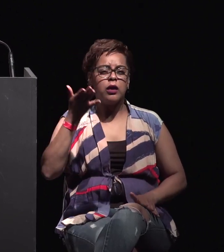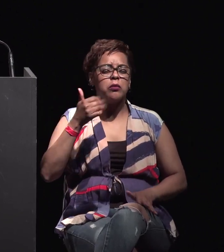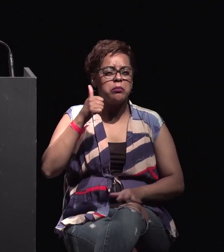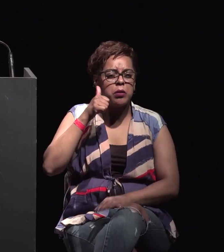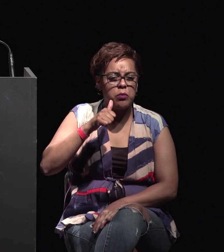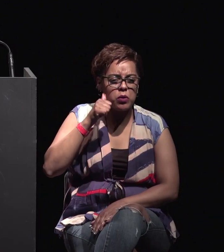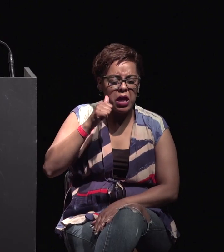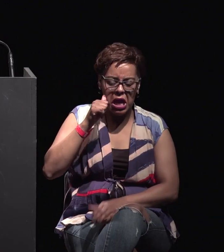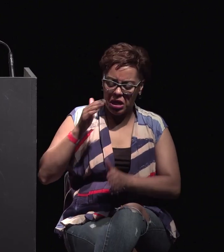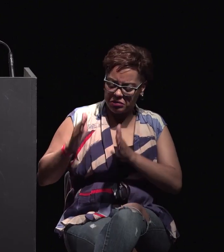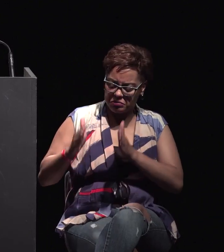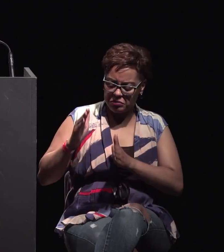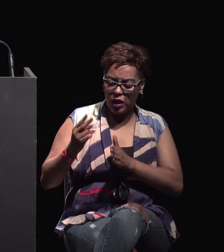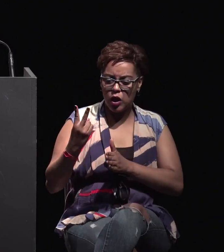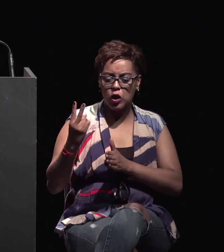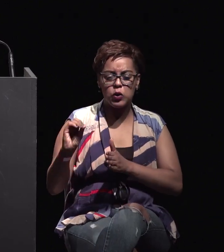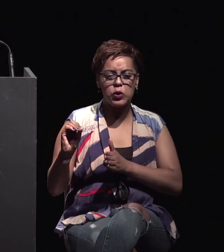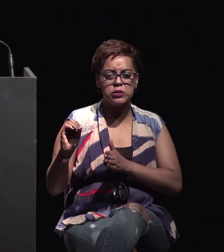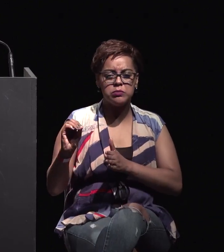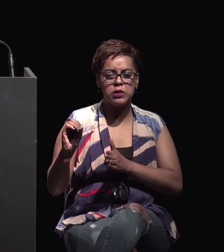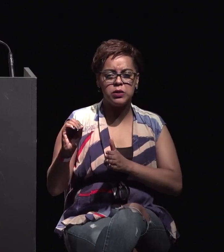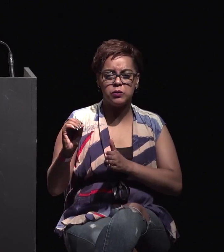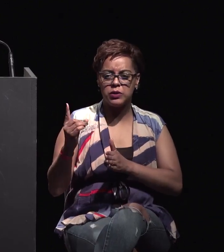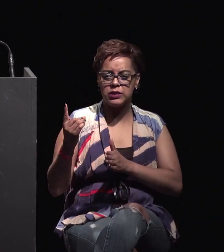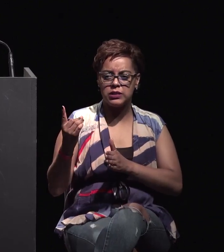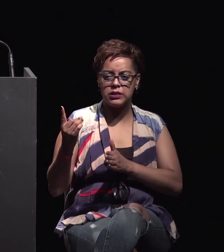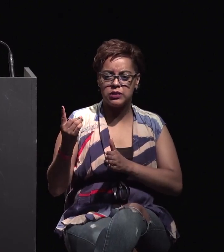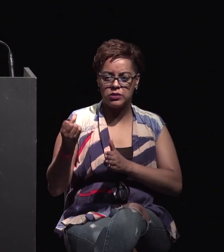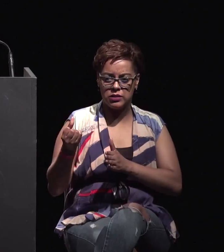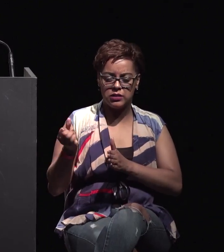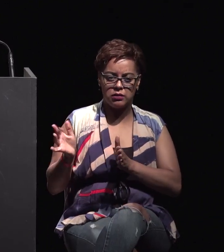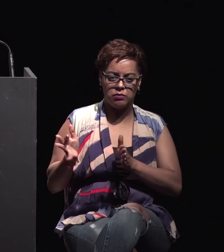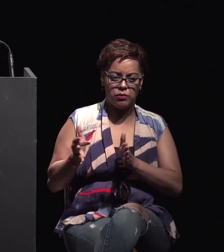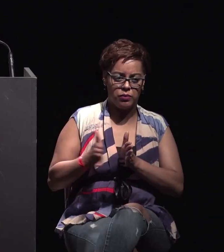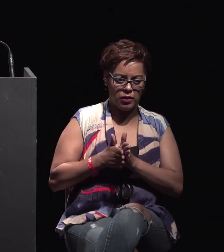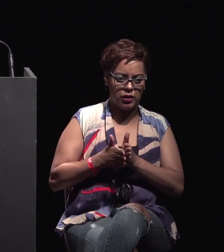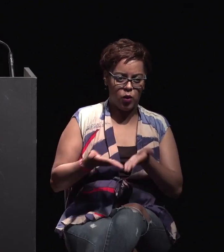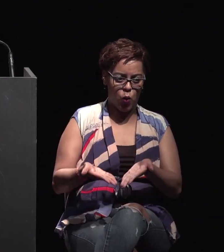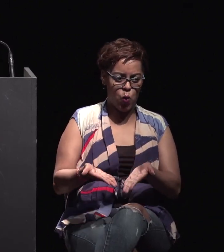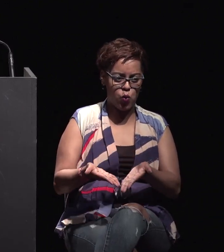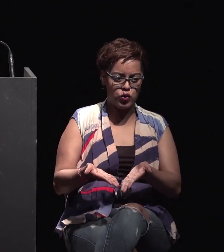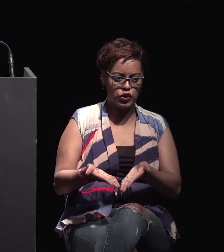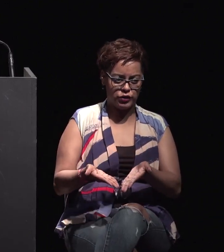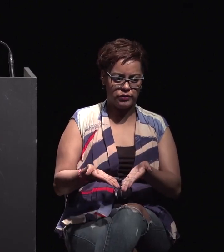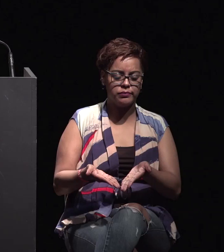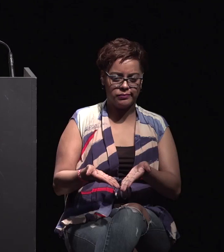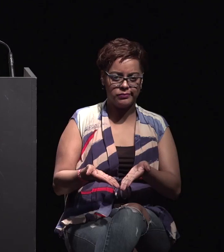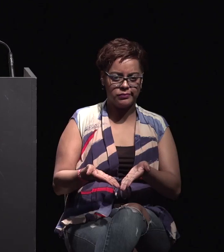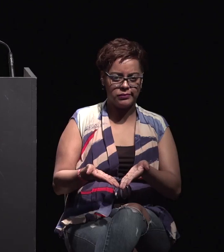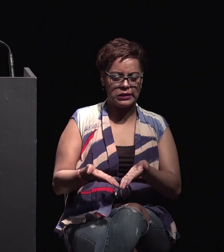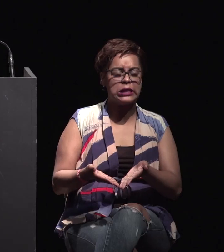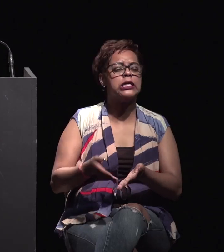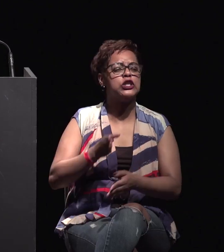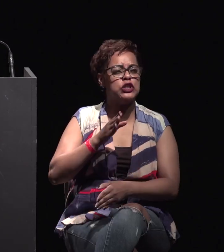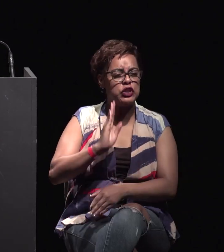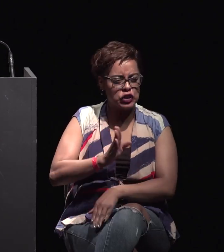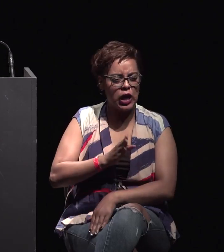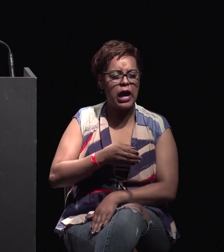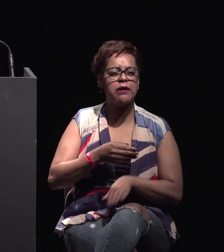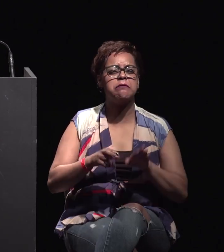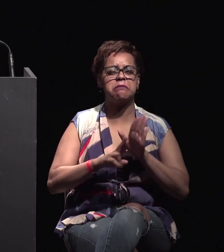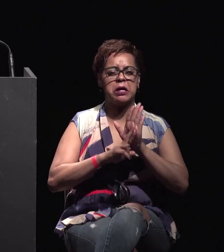de 2016 para cá, angariado, né, todo um justo